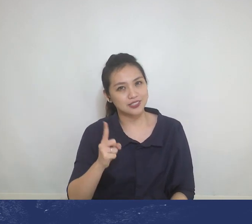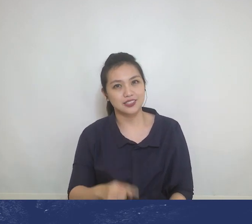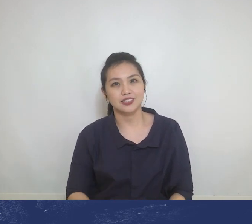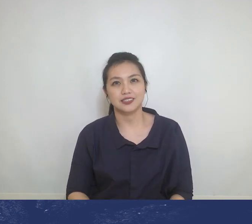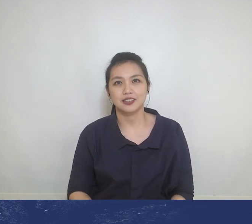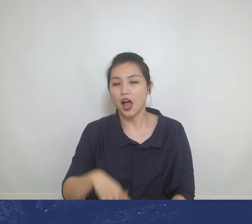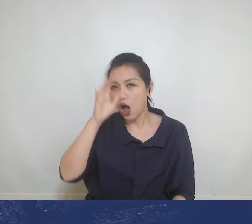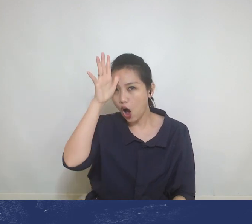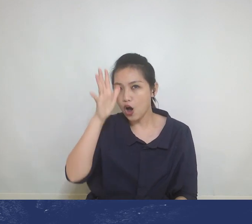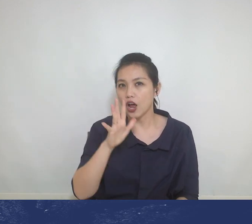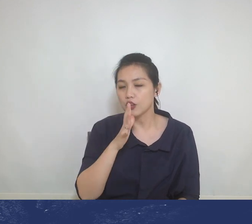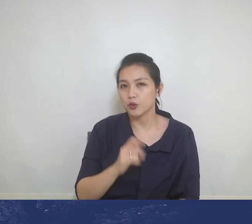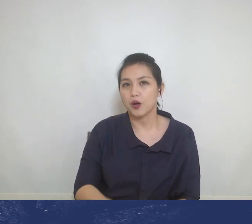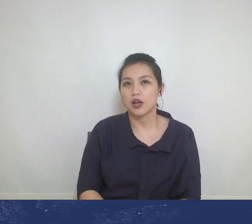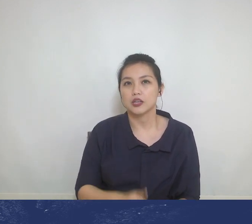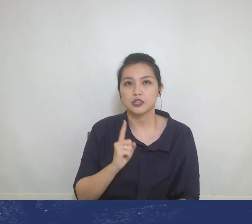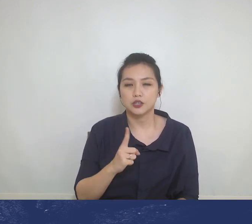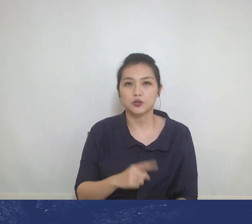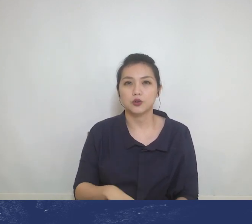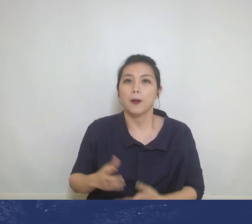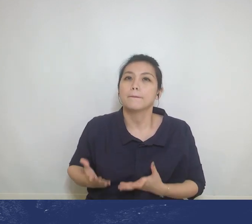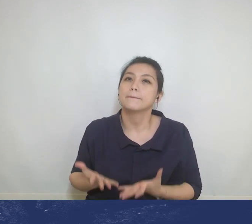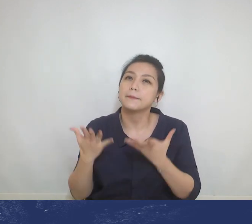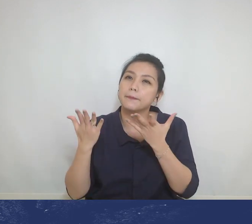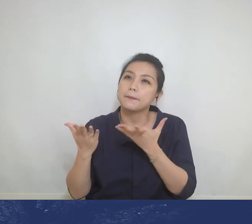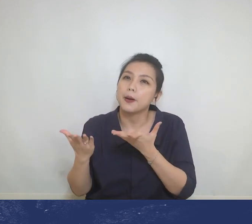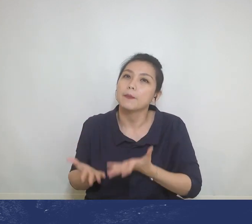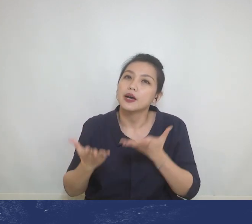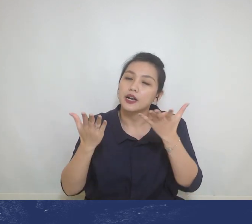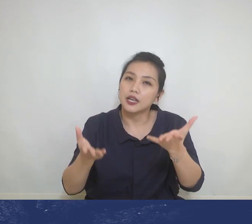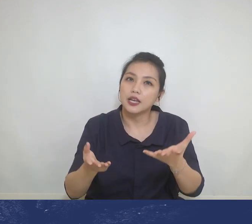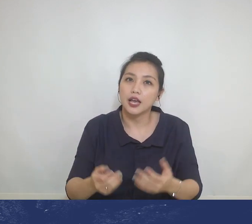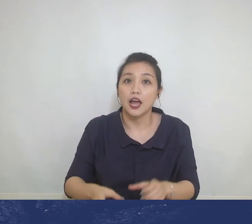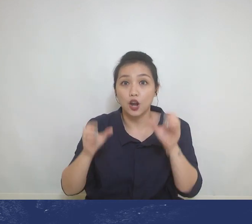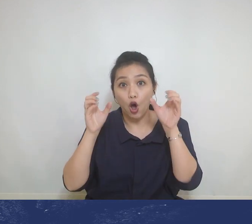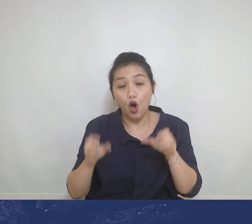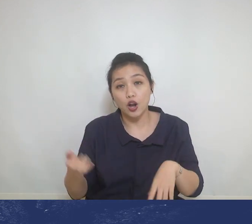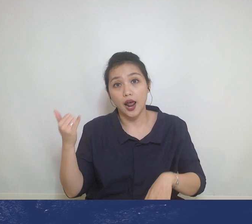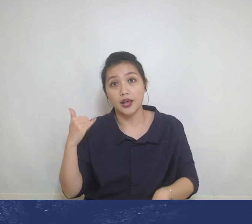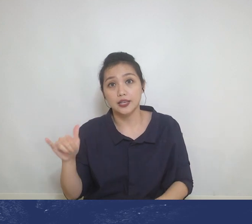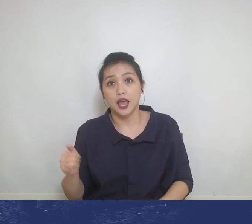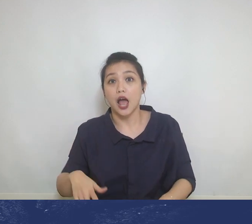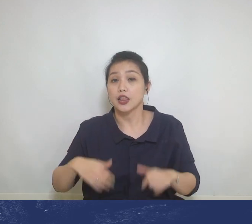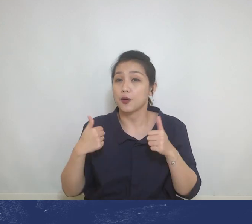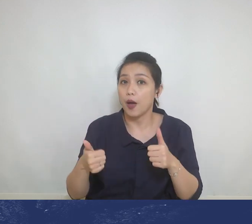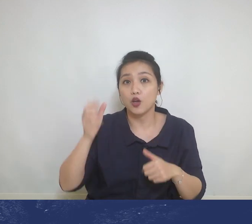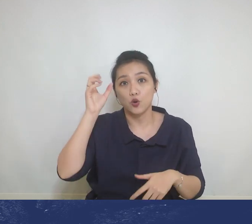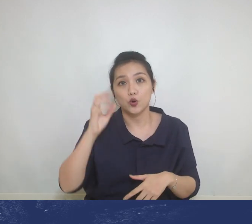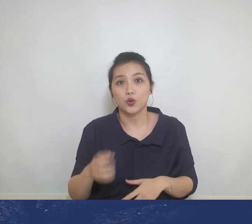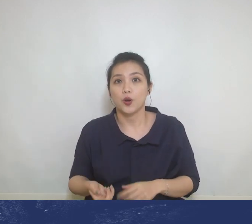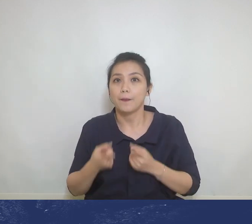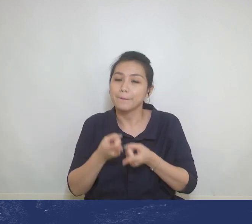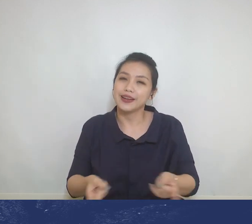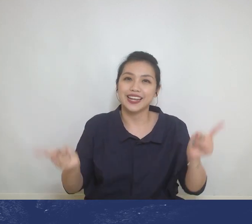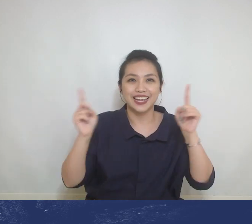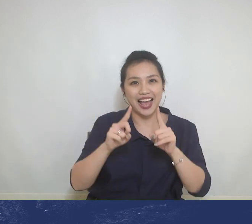pasti papa dan mamanya si Ishak dan Ribka itu pasti akan mengirim utusan untuk melamar Rahel or Lea kayak